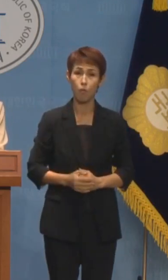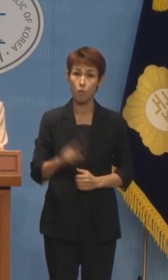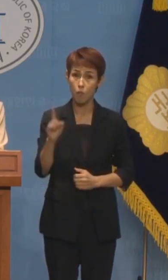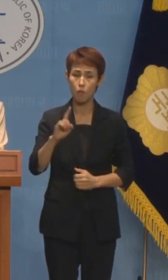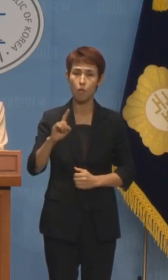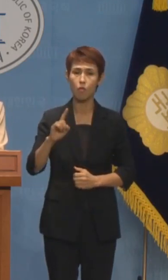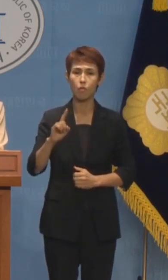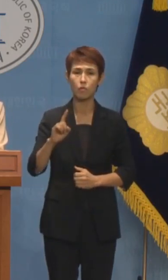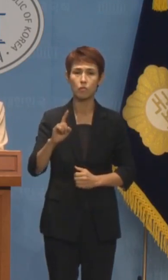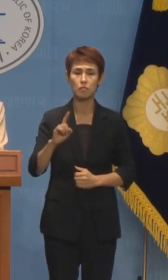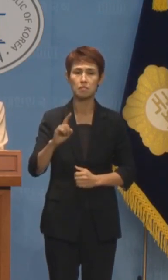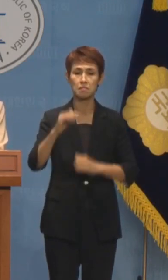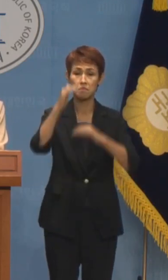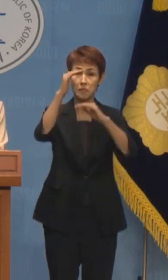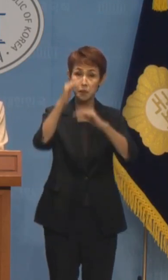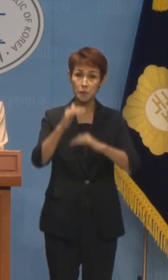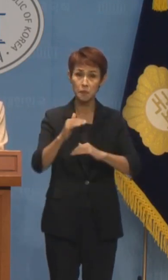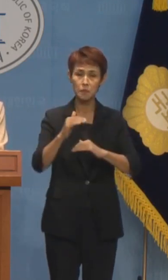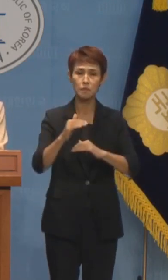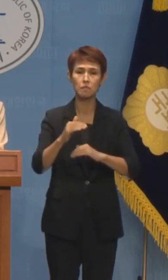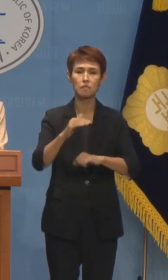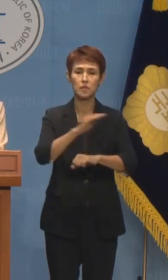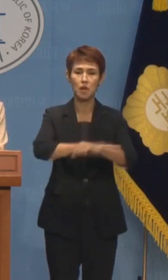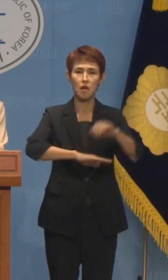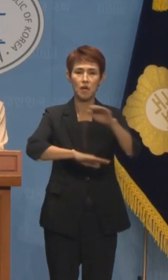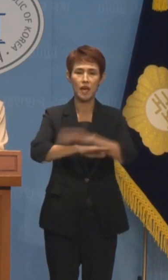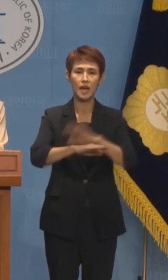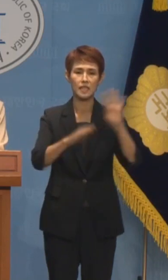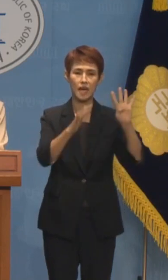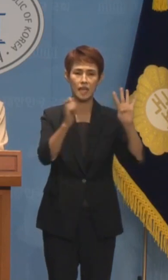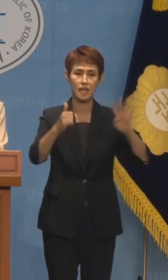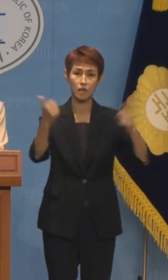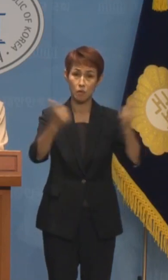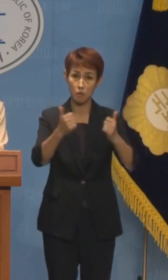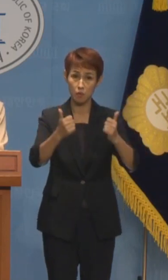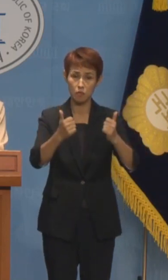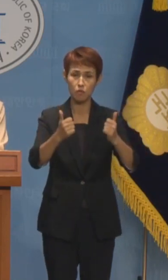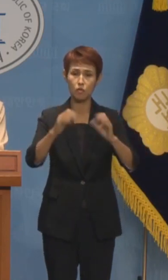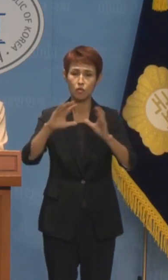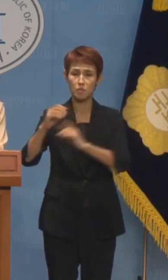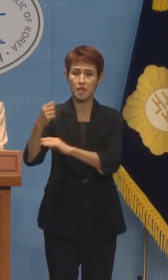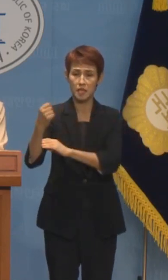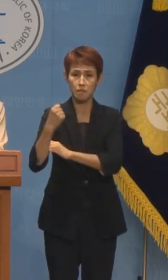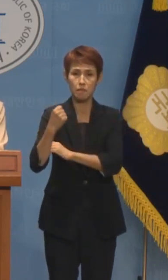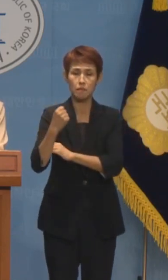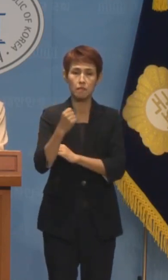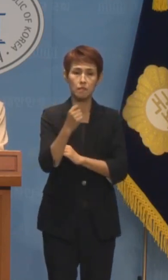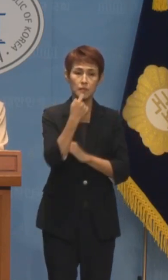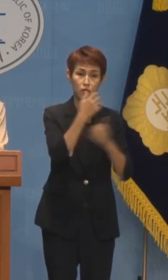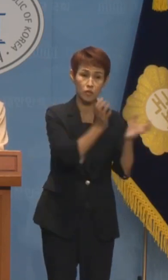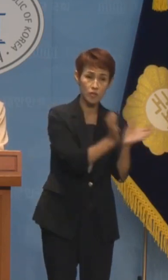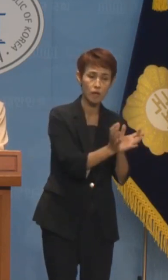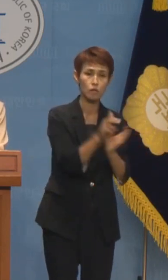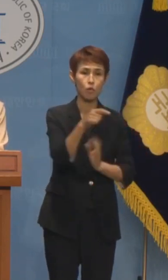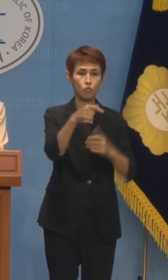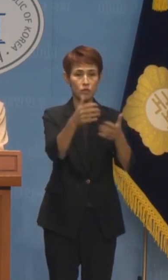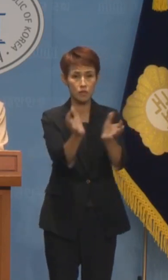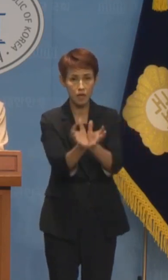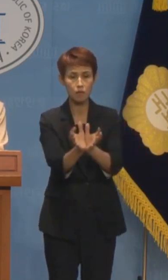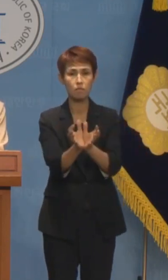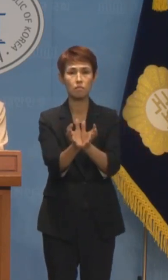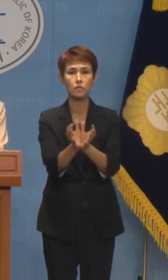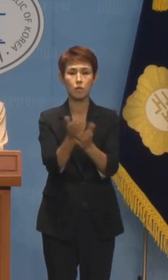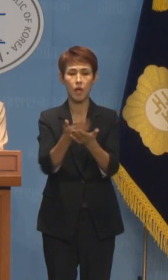국민의 힘은 논해서 여야 사자 토론은 국민의 힘과 주당 혁신당 개혁신당 널이 매일